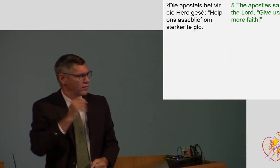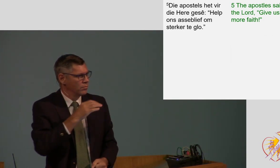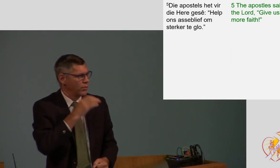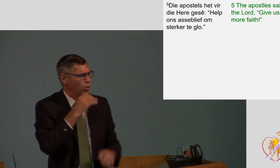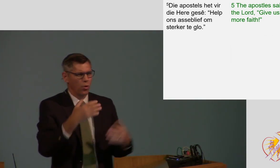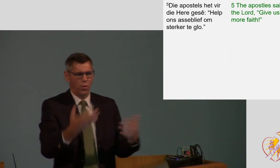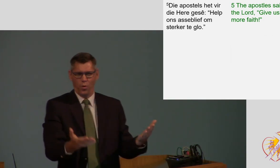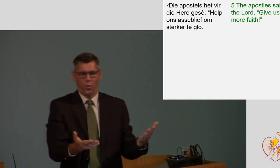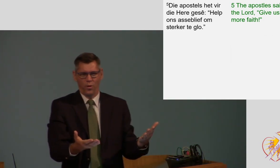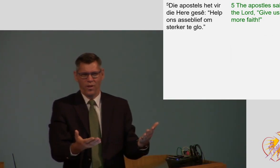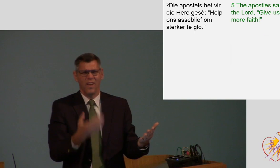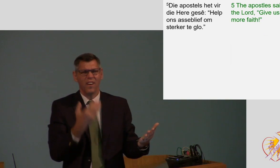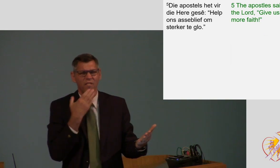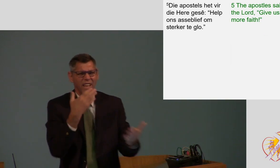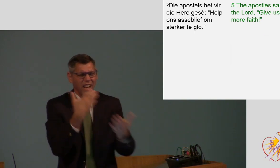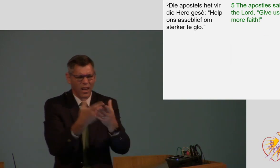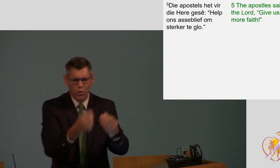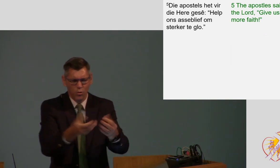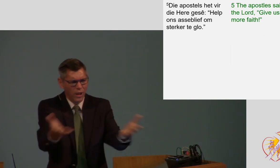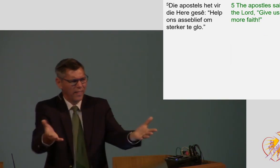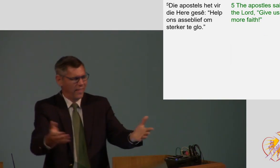Bedoel, wie kan doen dit?